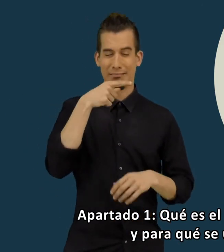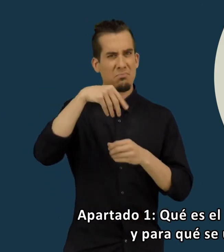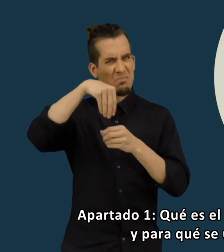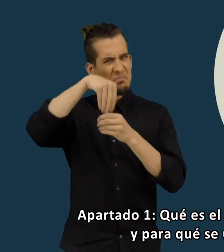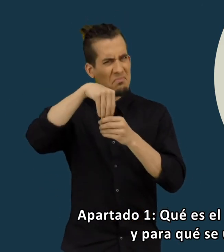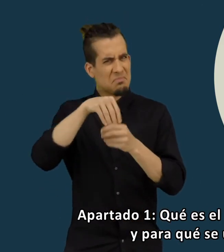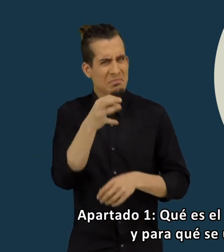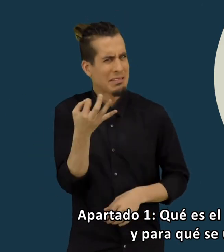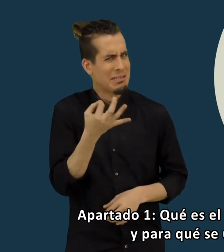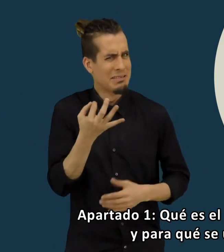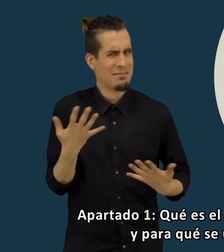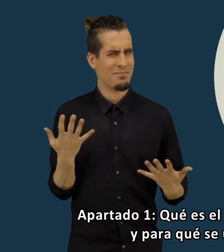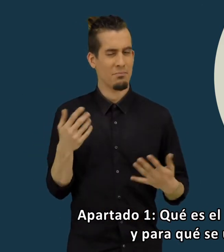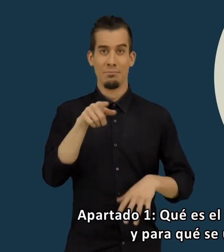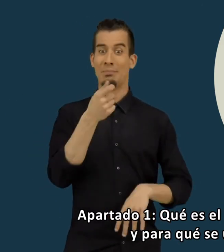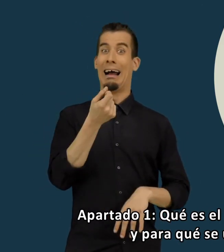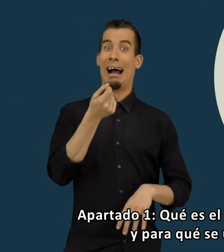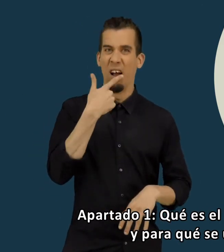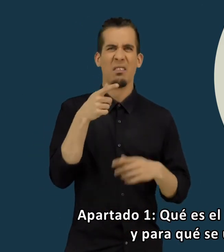¿Qué es el medicamento y para qué se utiliza?